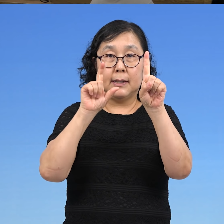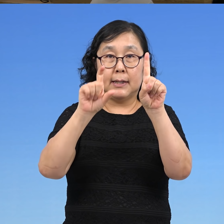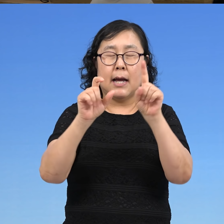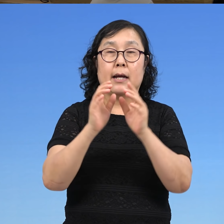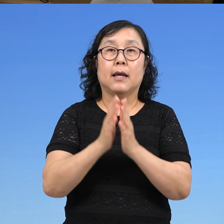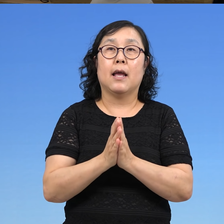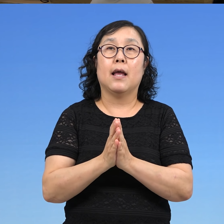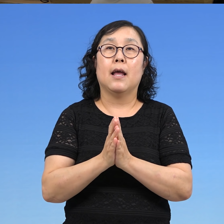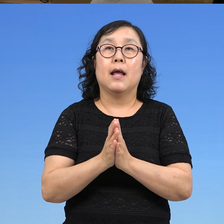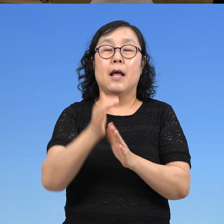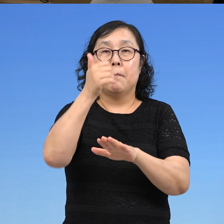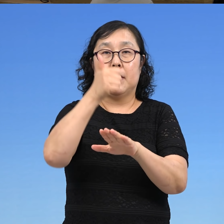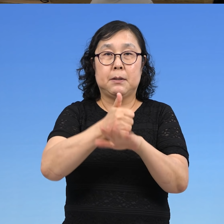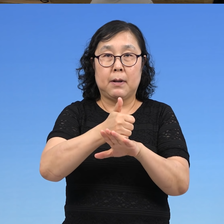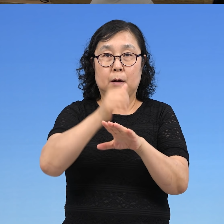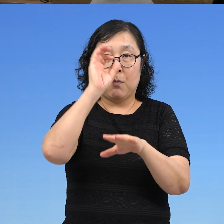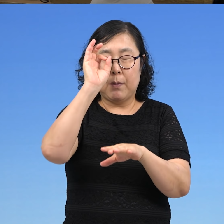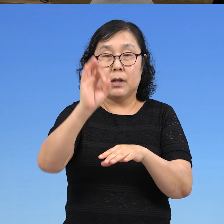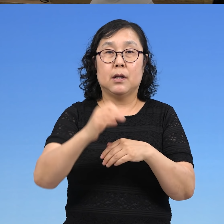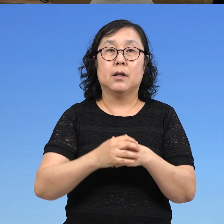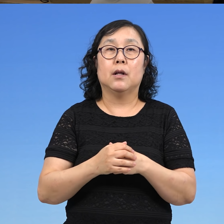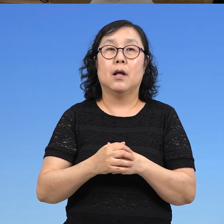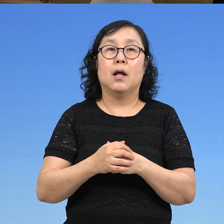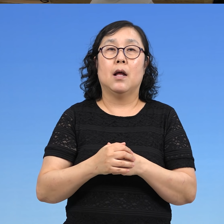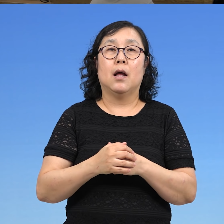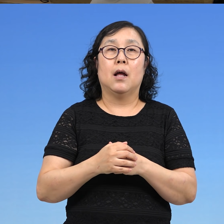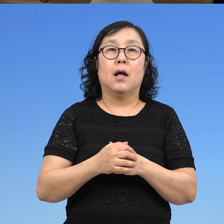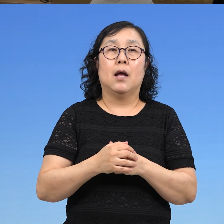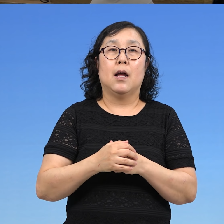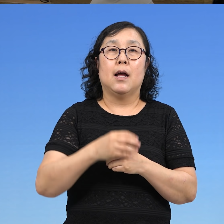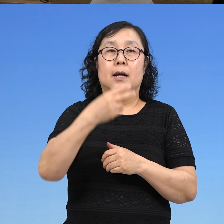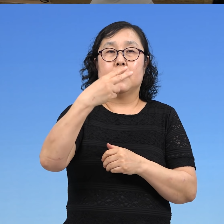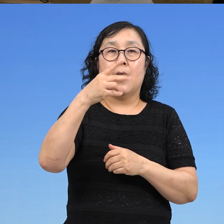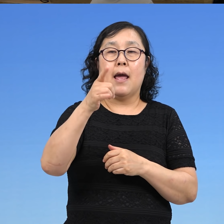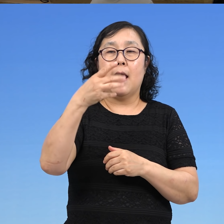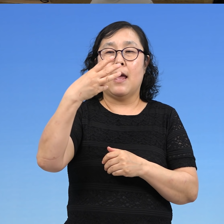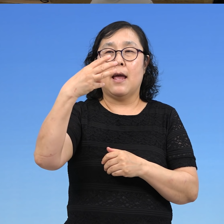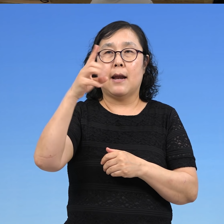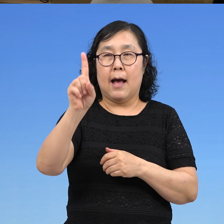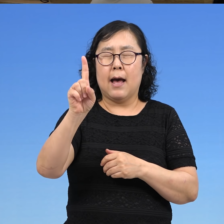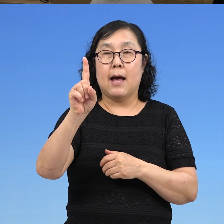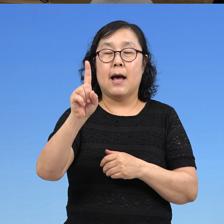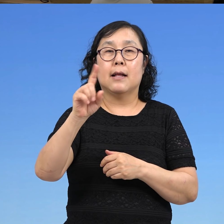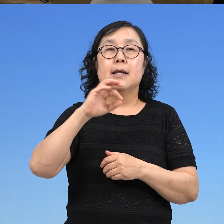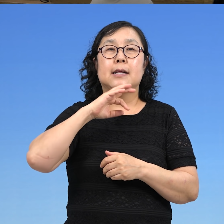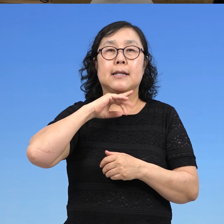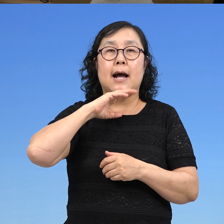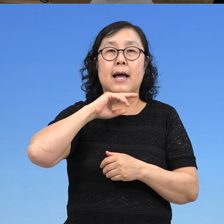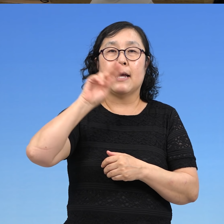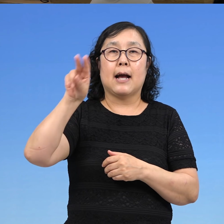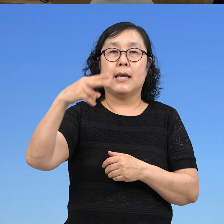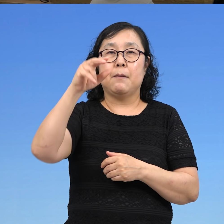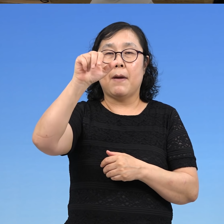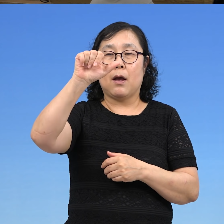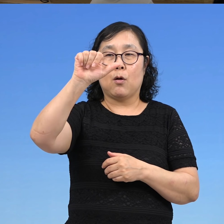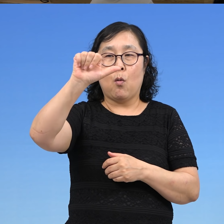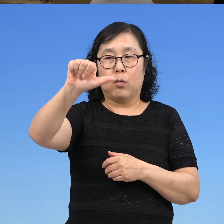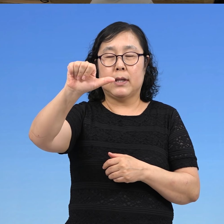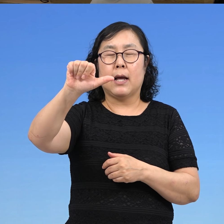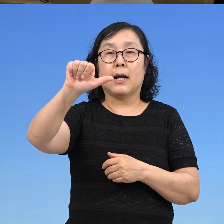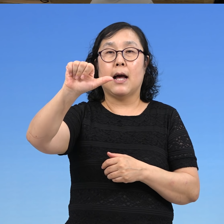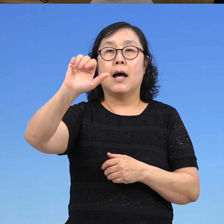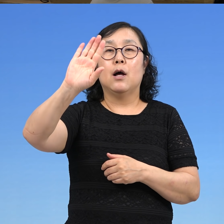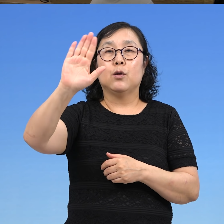마무리 되는지 아십니까 맨 마지막 32절 입니다 대담은 아브라함의 아버지 입니다 대 람은